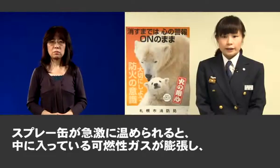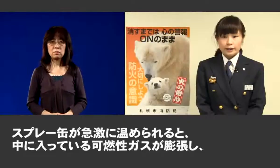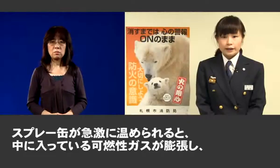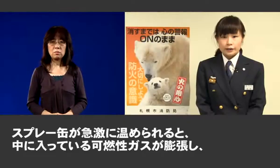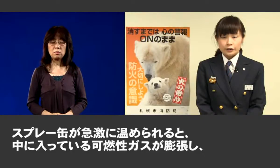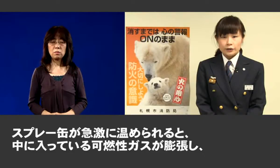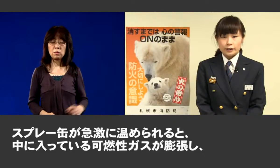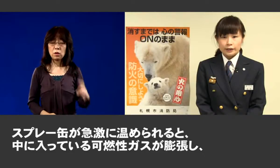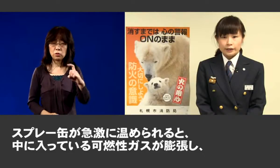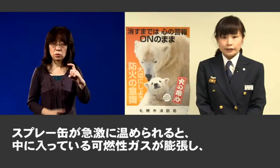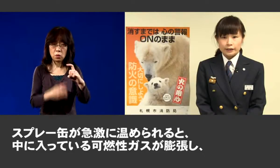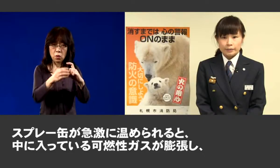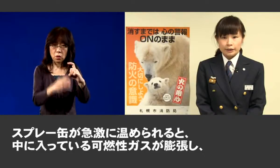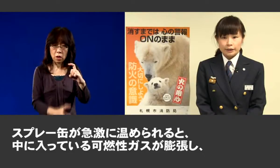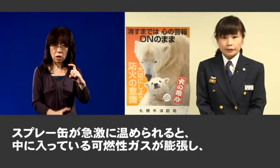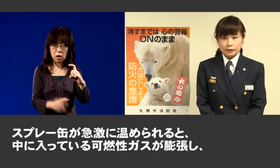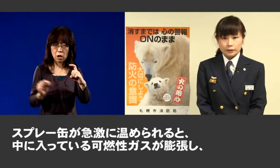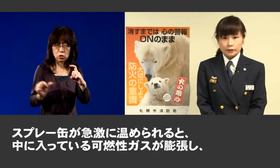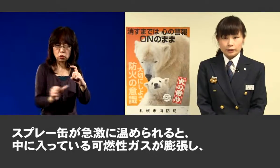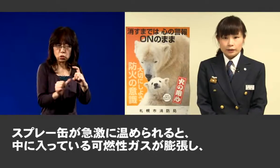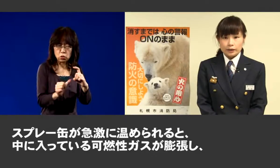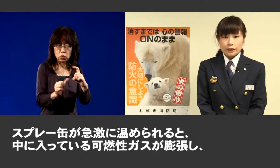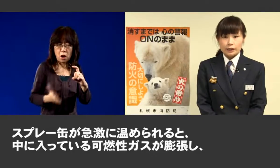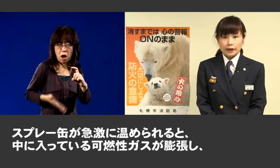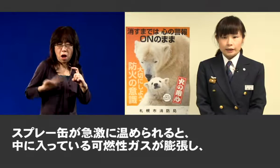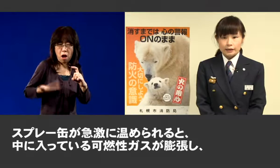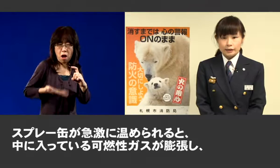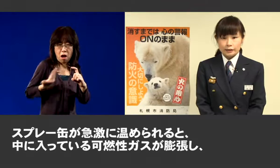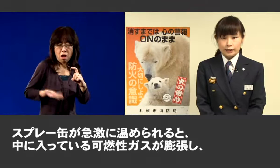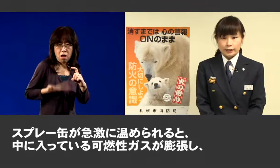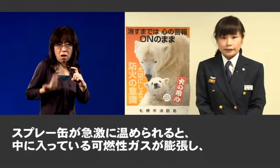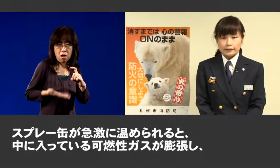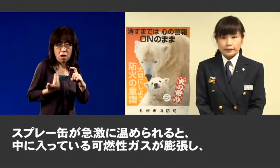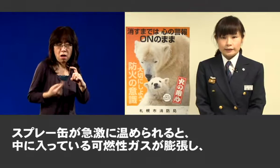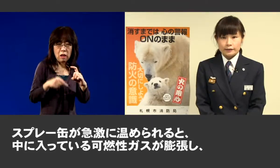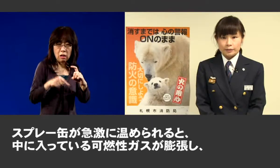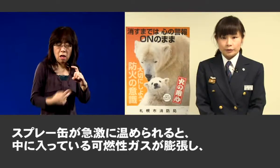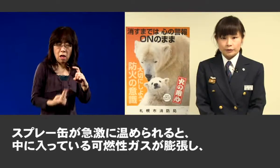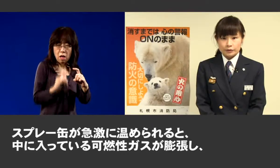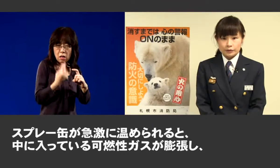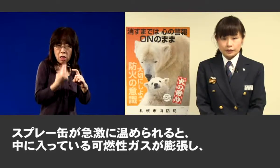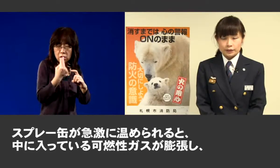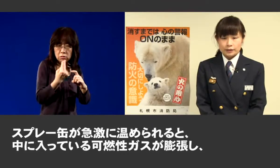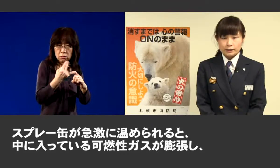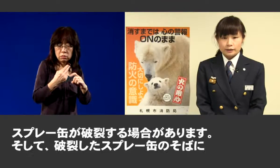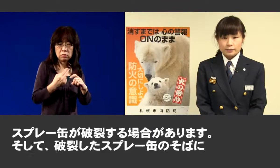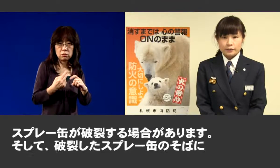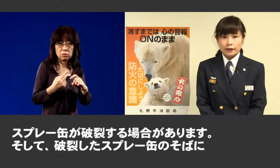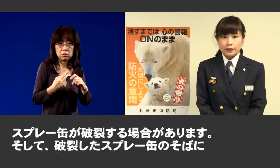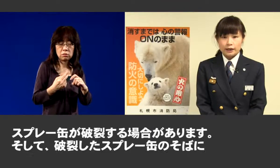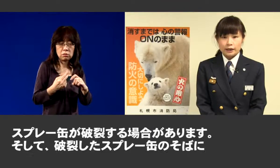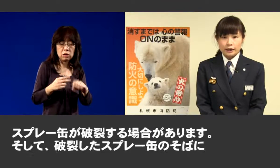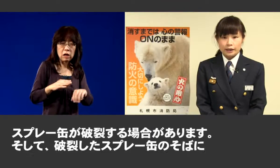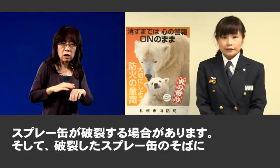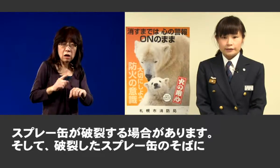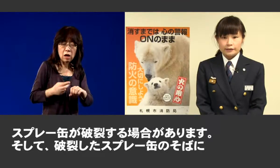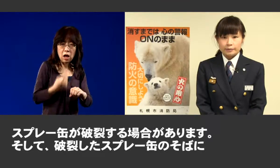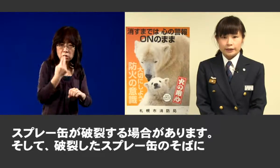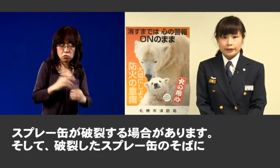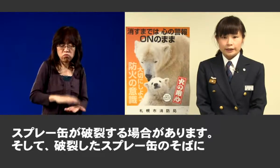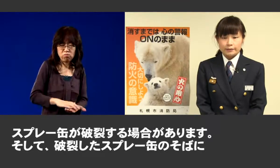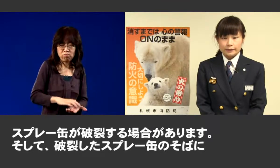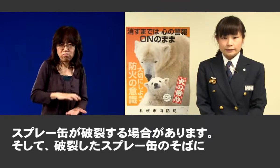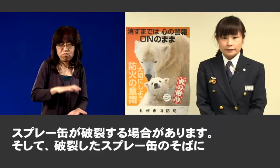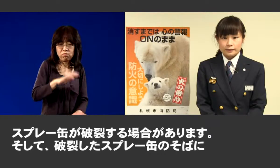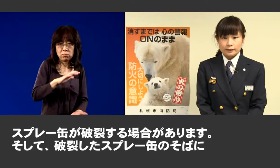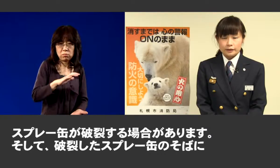スプレー缶が急激に温められると、中に入っている可燃性ガスが膨張し、スプレー缶が破裂する